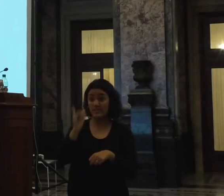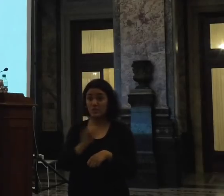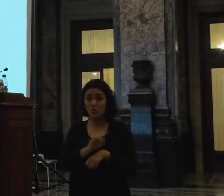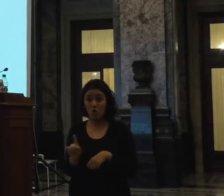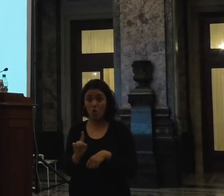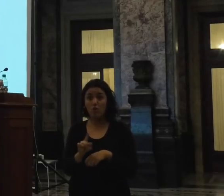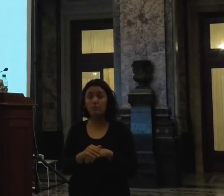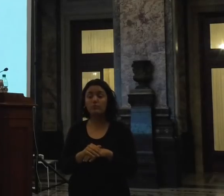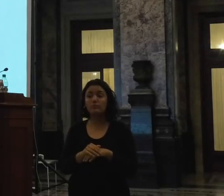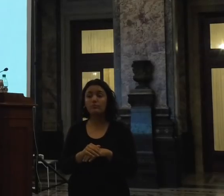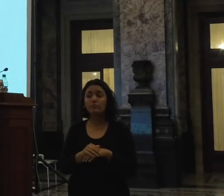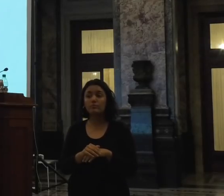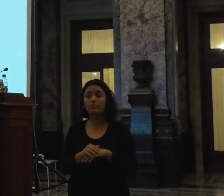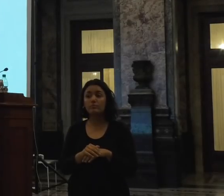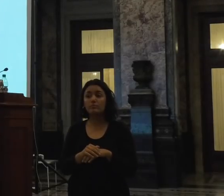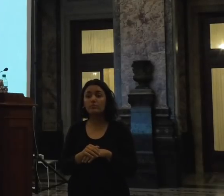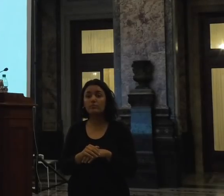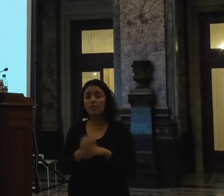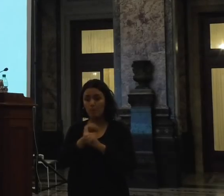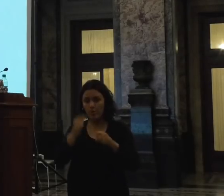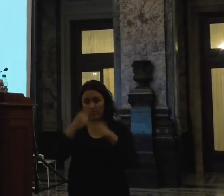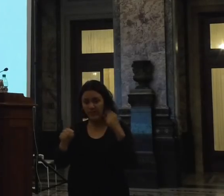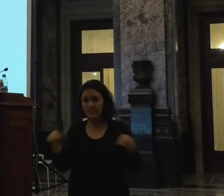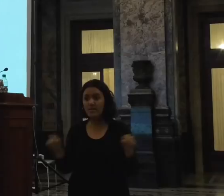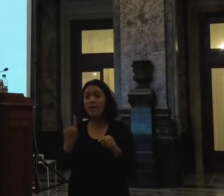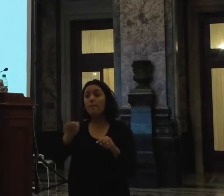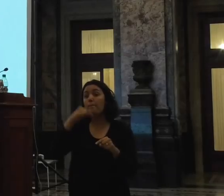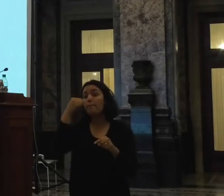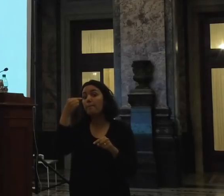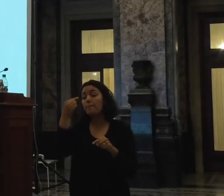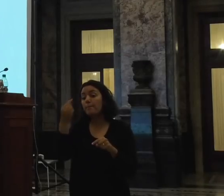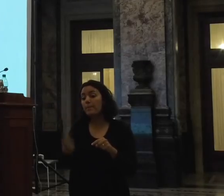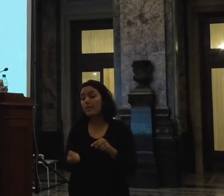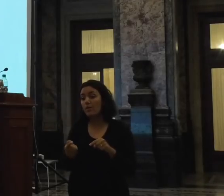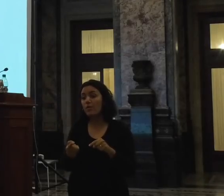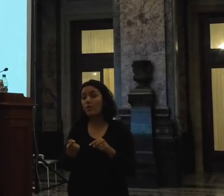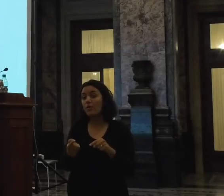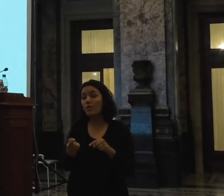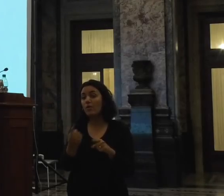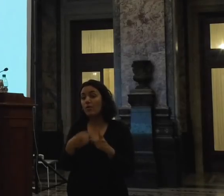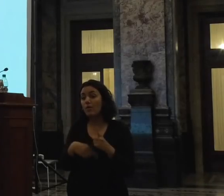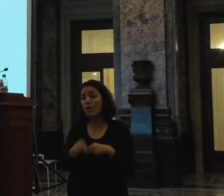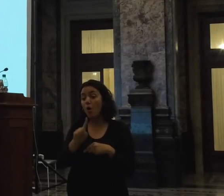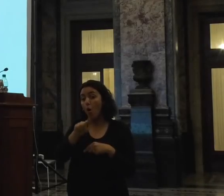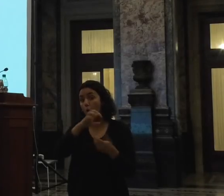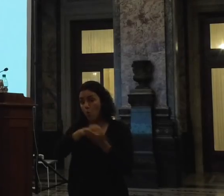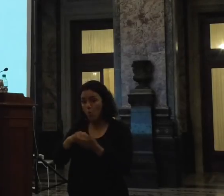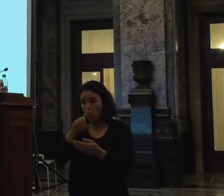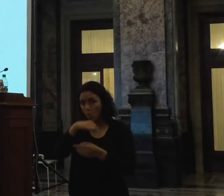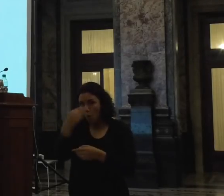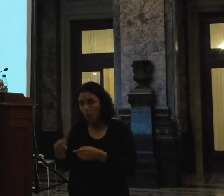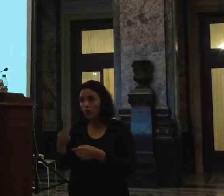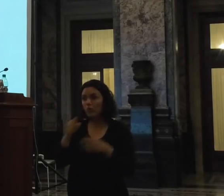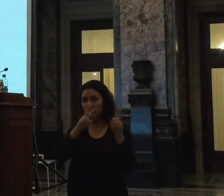puedo discriminar, ¿qué pasa en las otras localidades? ¿Mi rendimiento es igual o mi rendimiento